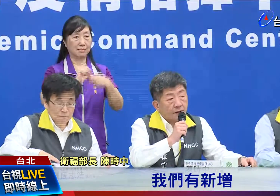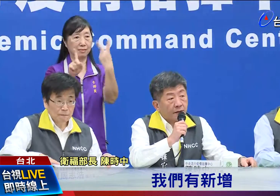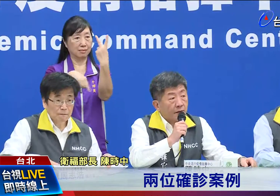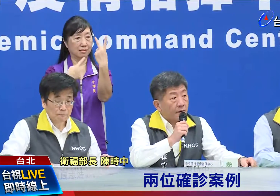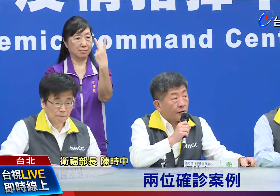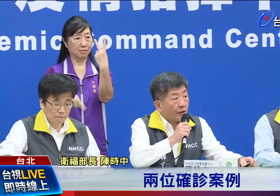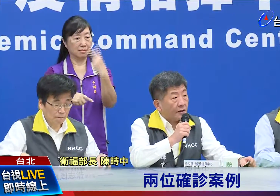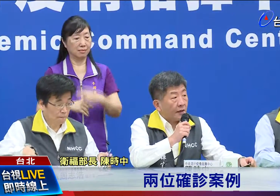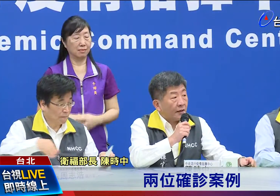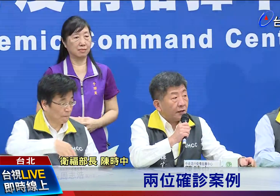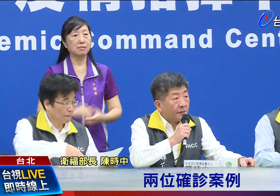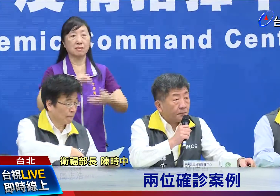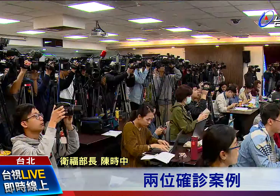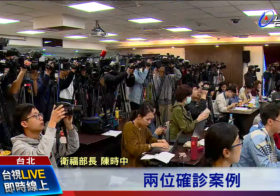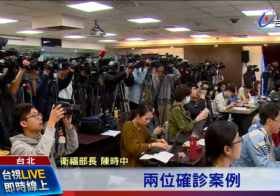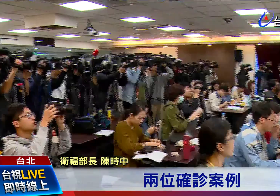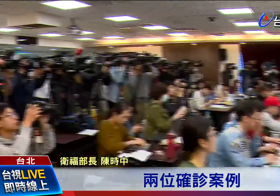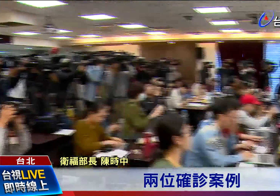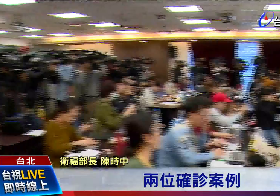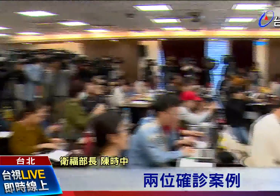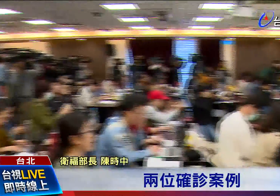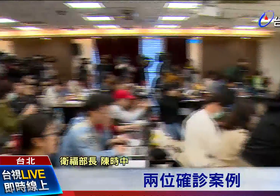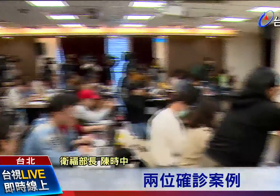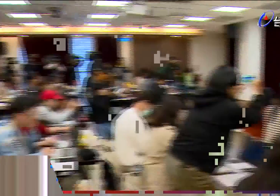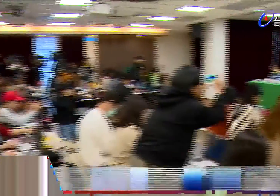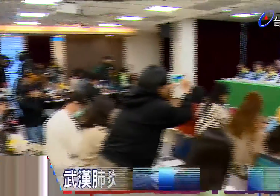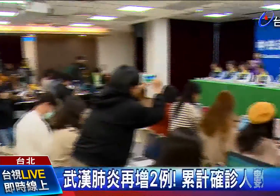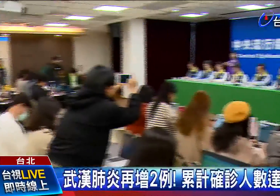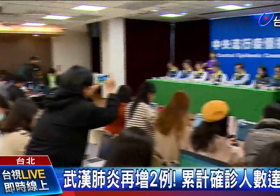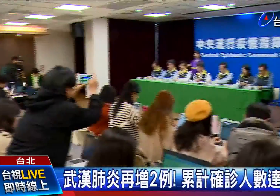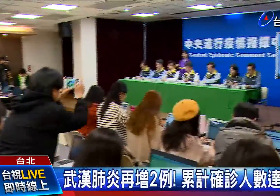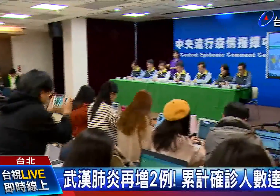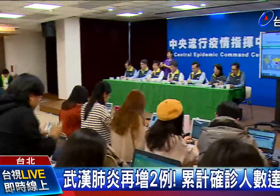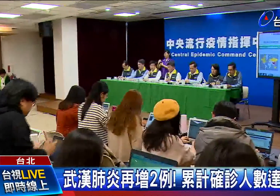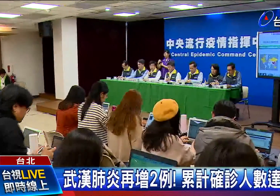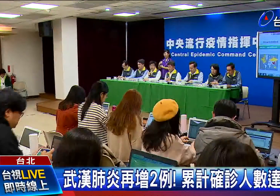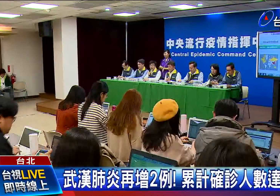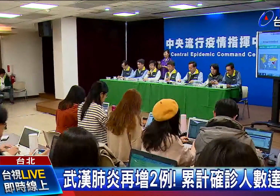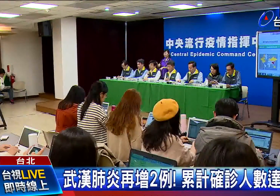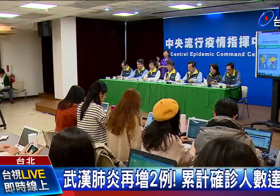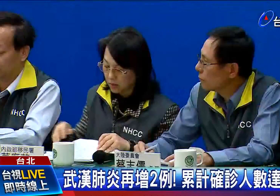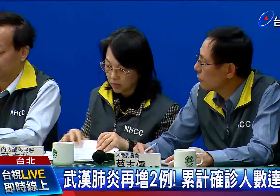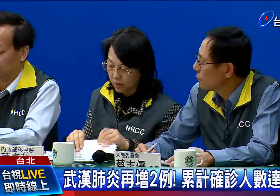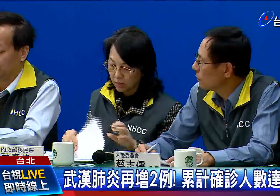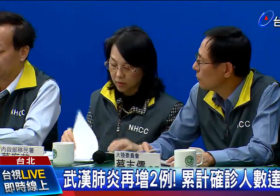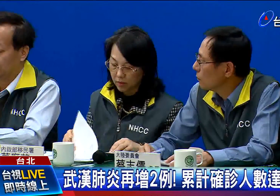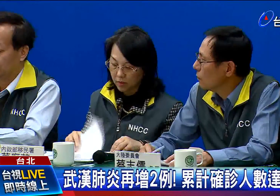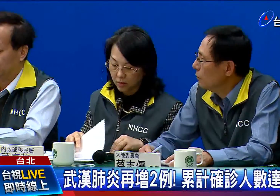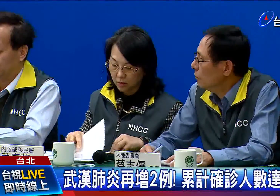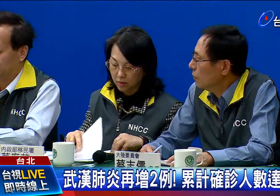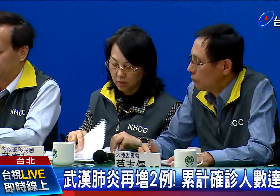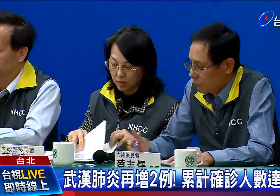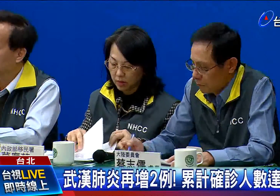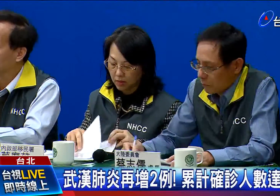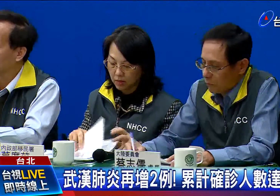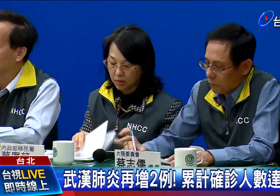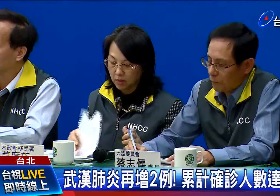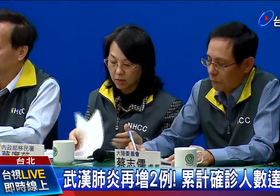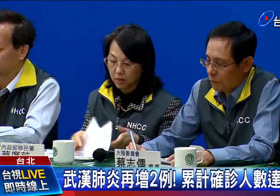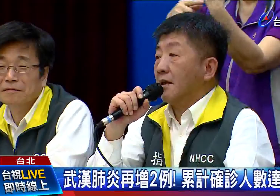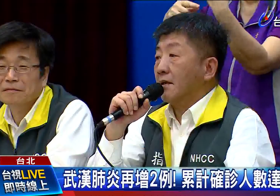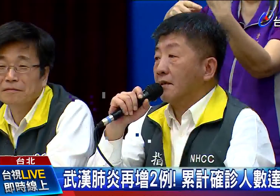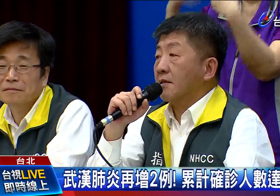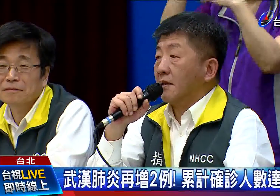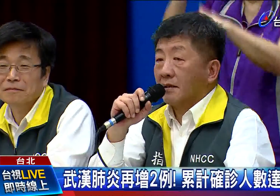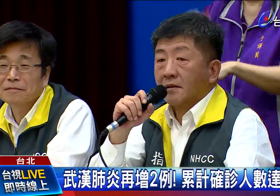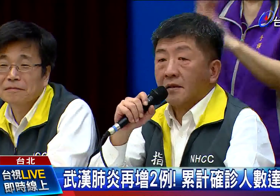2位确诊案例。 我国新型冠状病毒确诊个案6号又多了2例，累计确诊人数达到